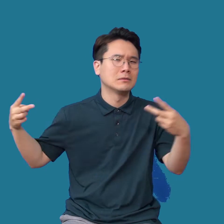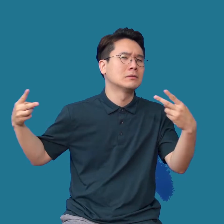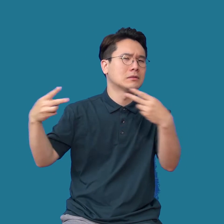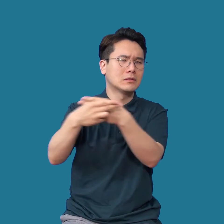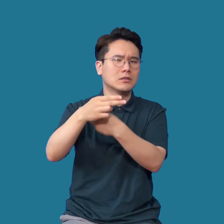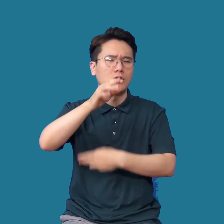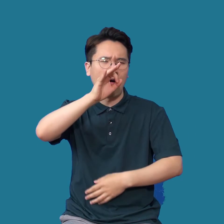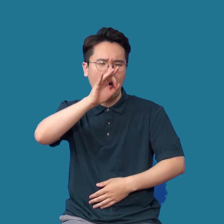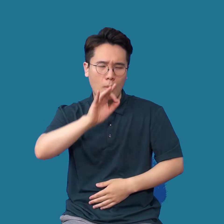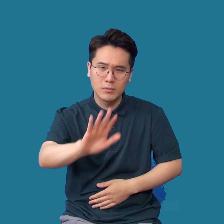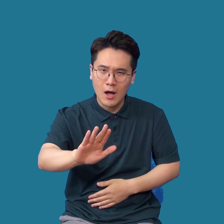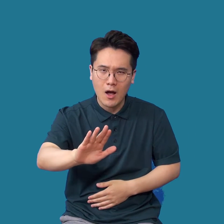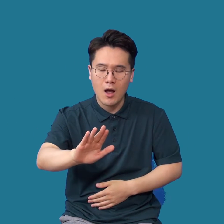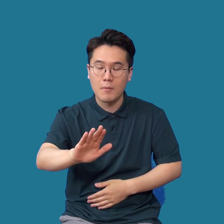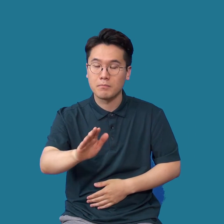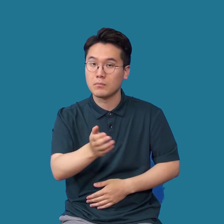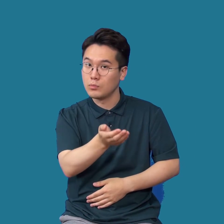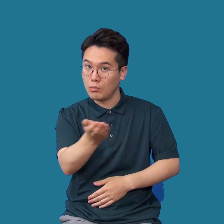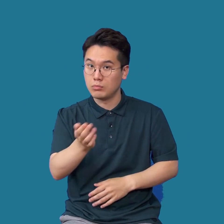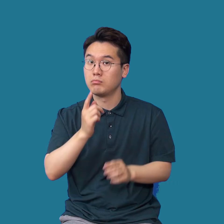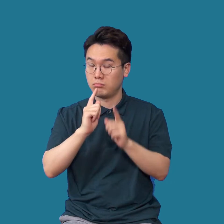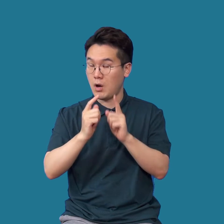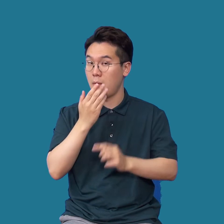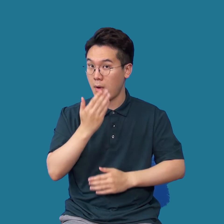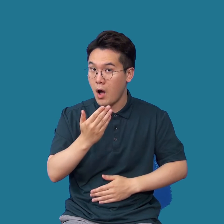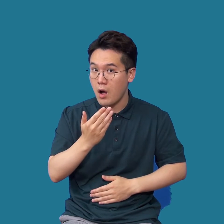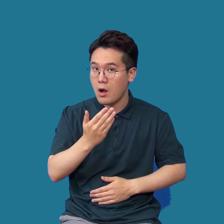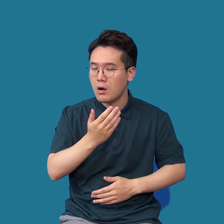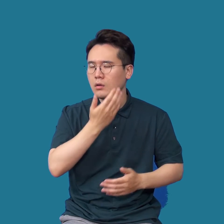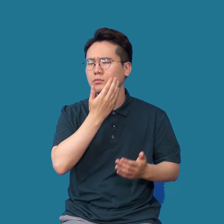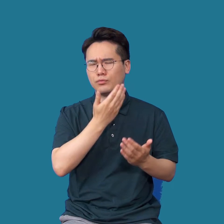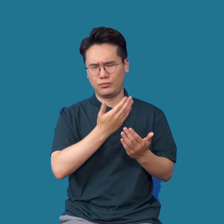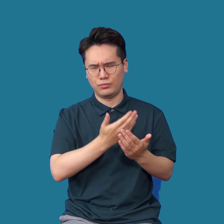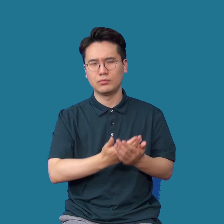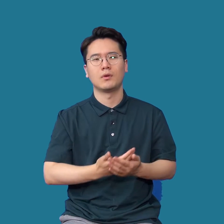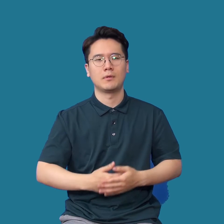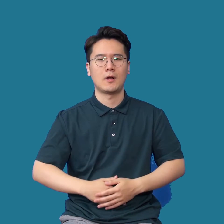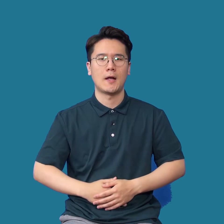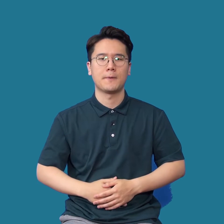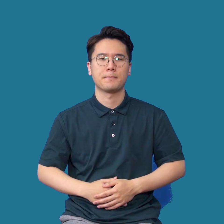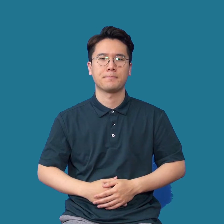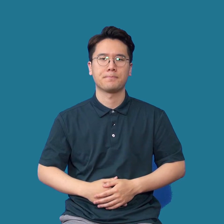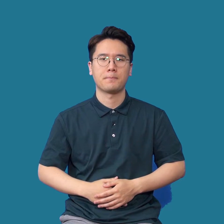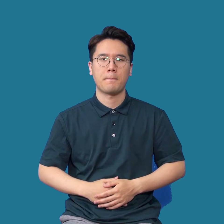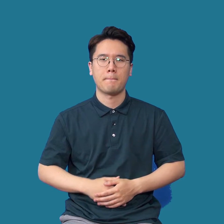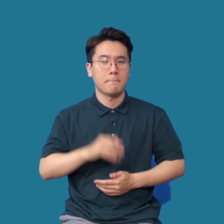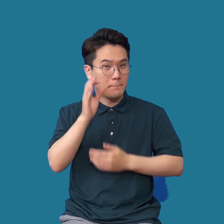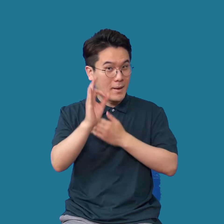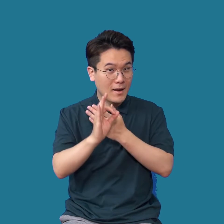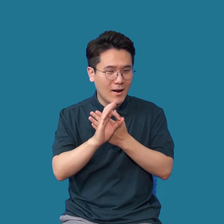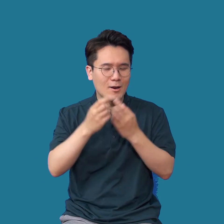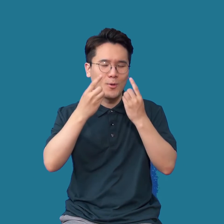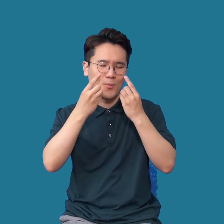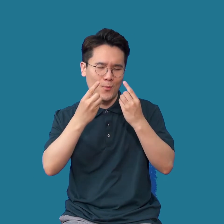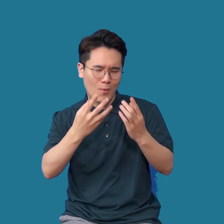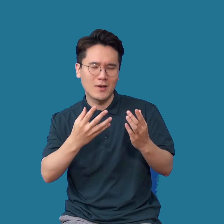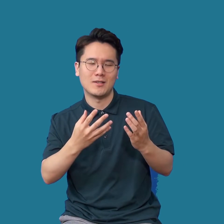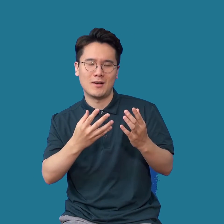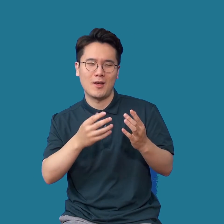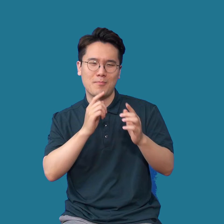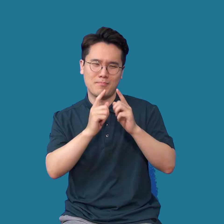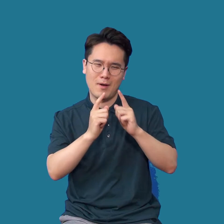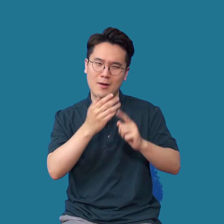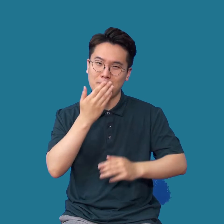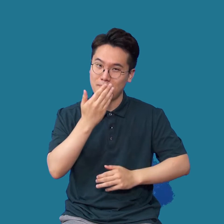있을 것인가 하는 것이 중요합니다. 만약에 그렇게 확실하게 말할 수 있다면 로마서